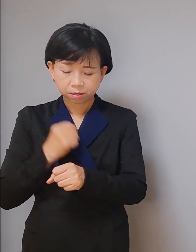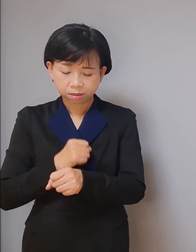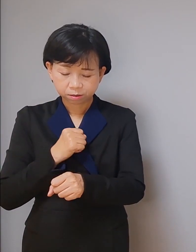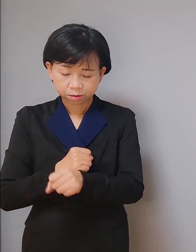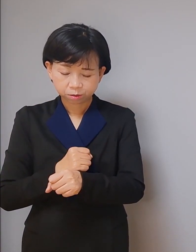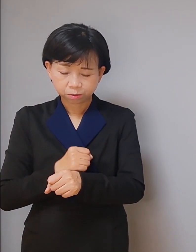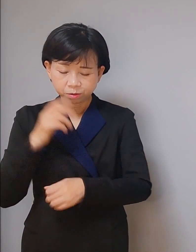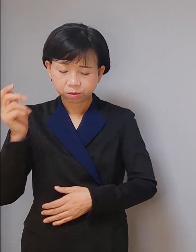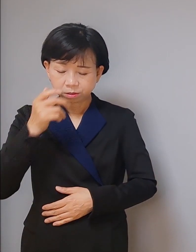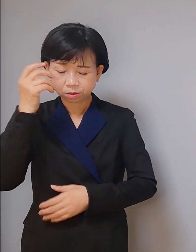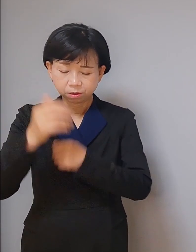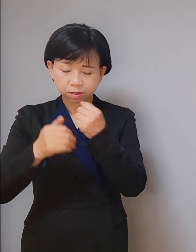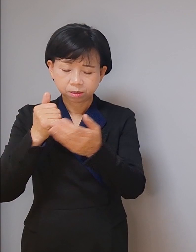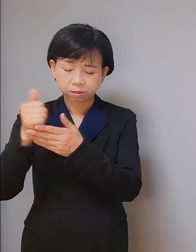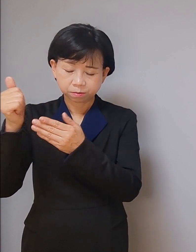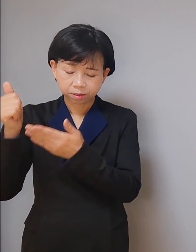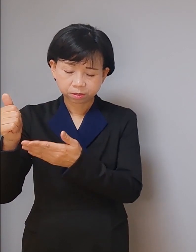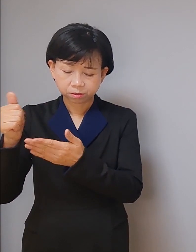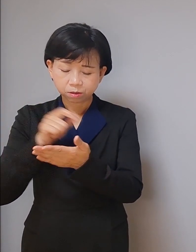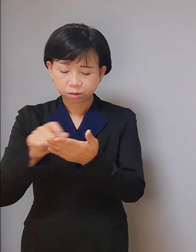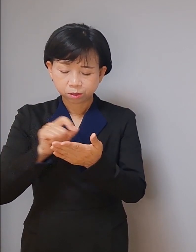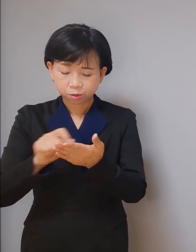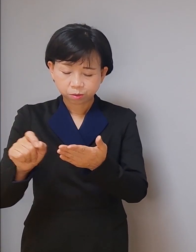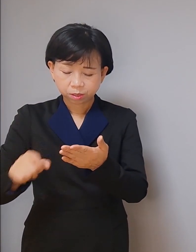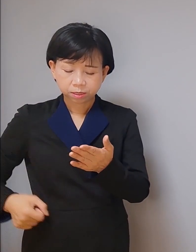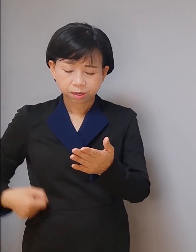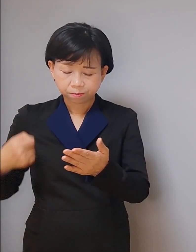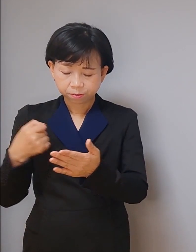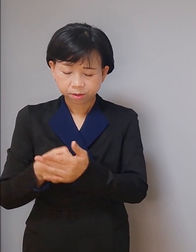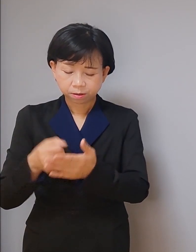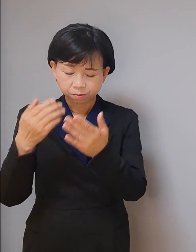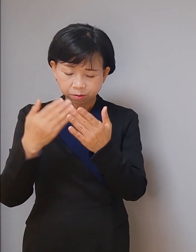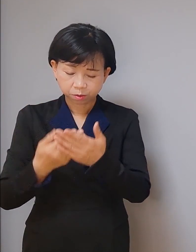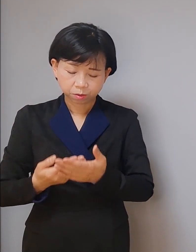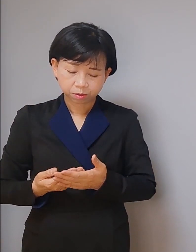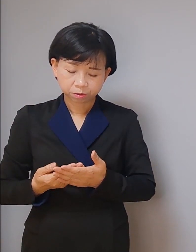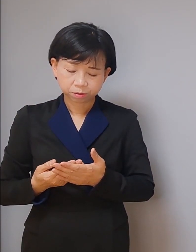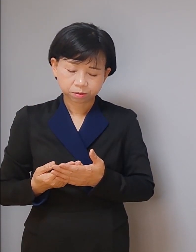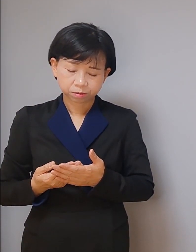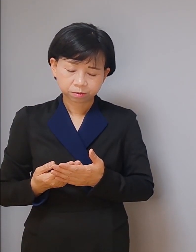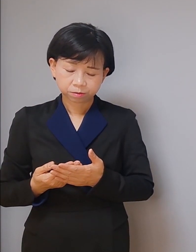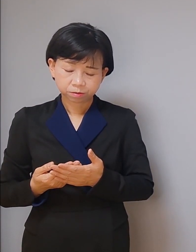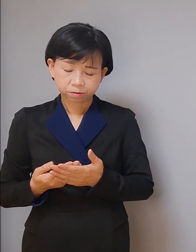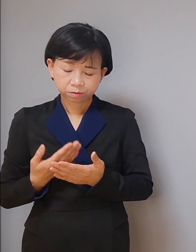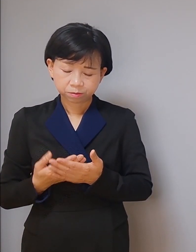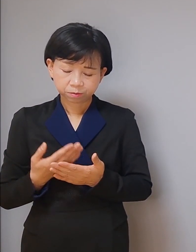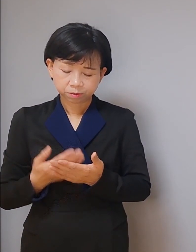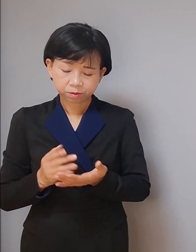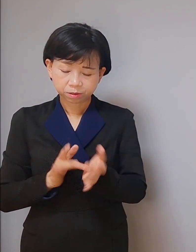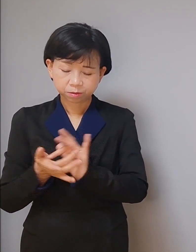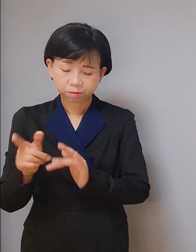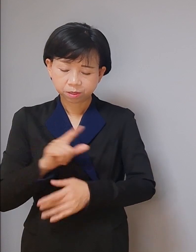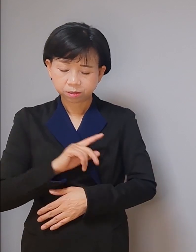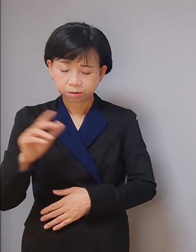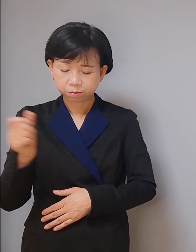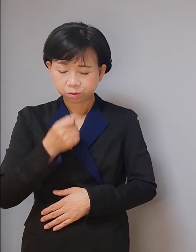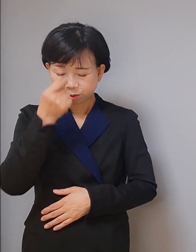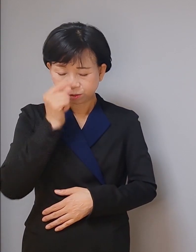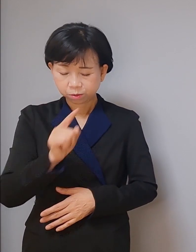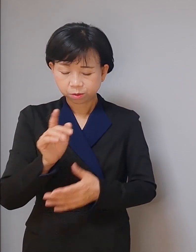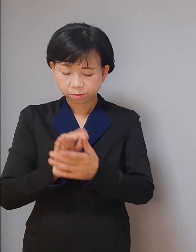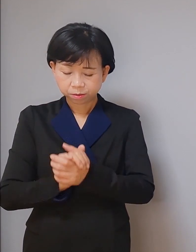하시고 성령 하나님께서 기록할 수 있는 담대함도 허락하여 주시옵소서. 예수님의